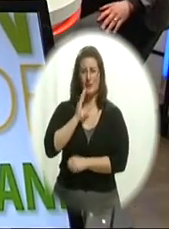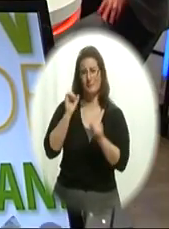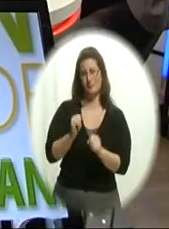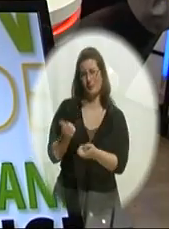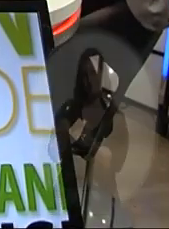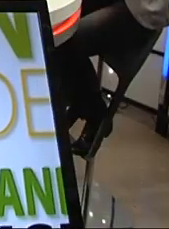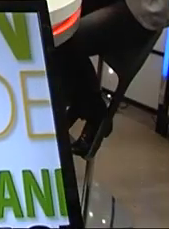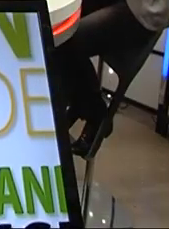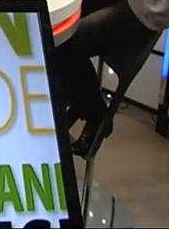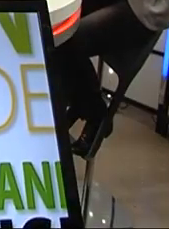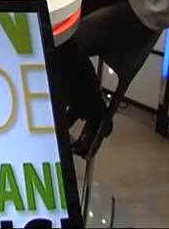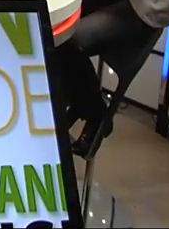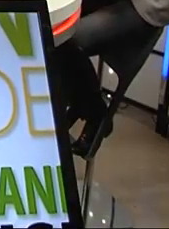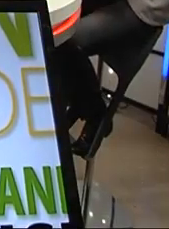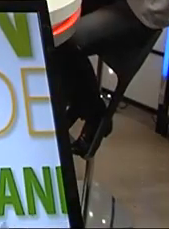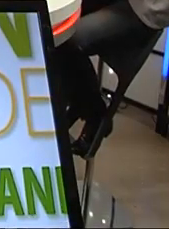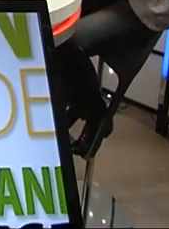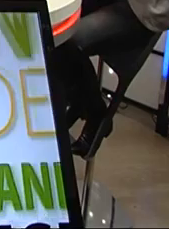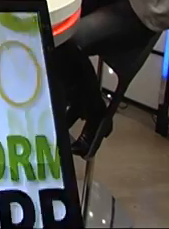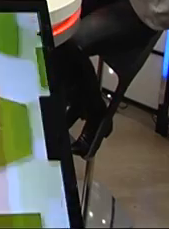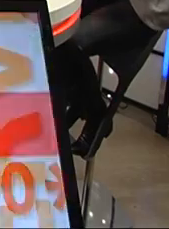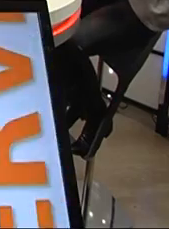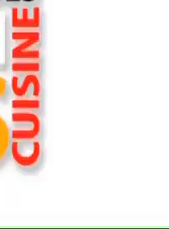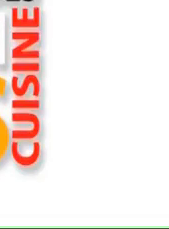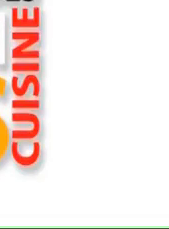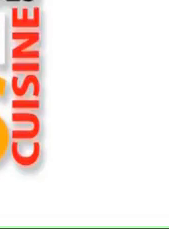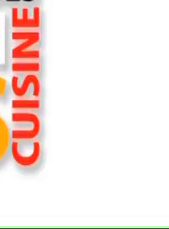offre, chers amis qui regardent LCN, ce jingle ce soir.